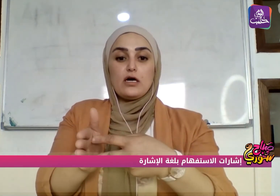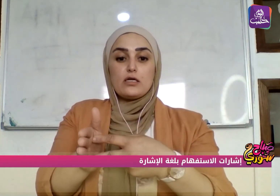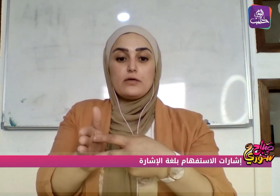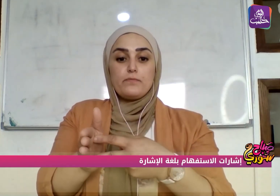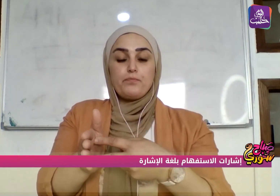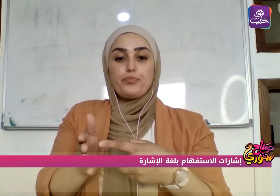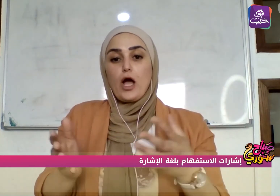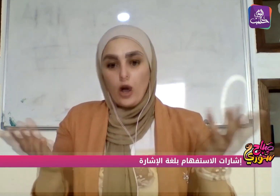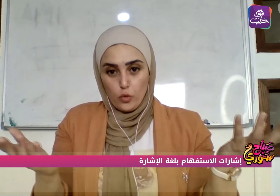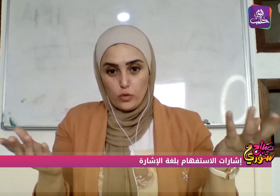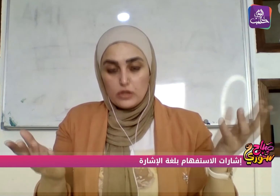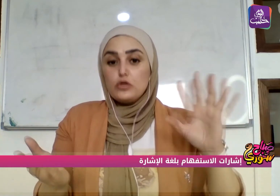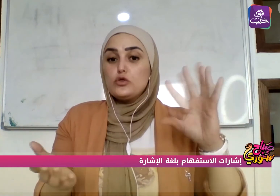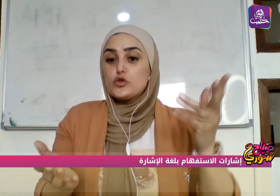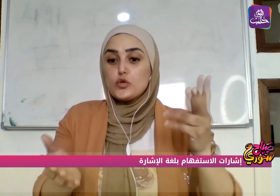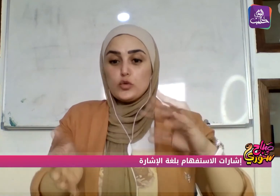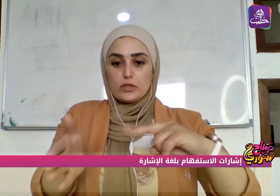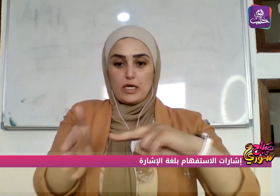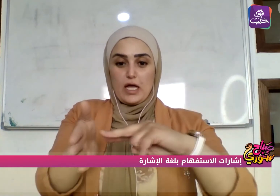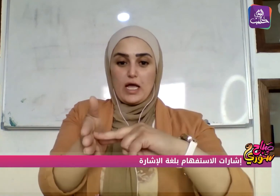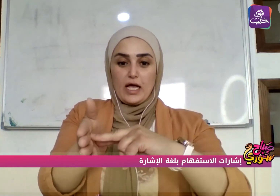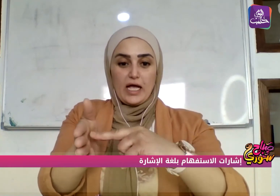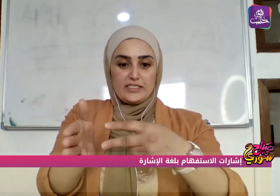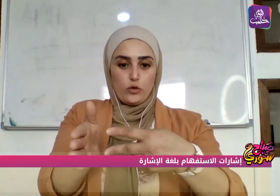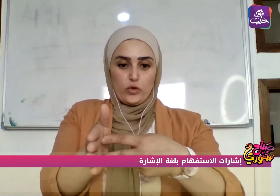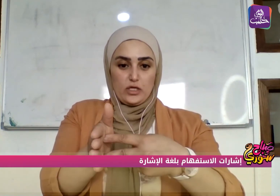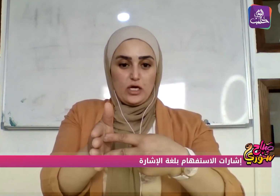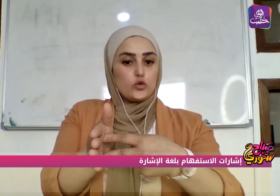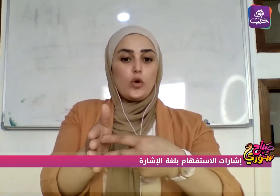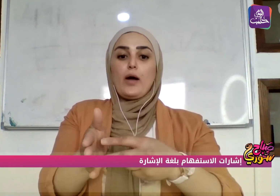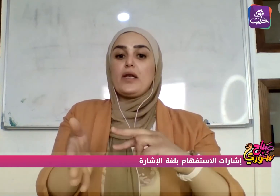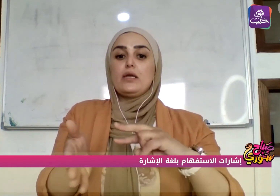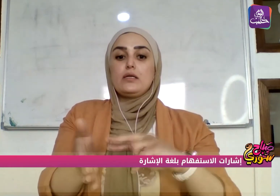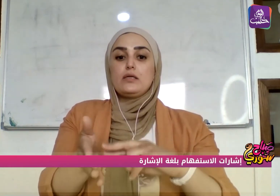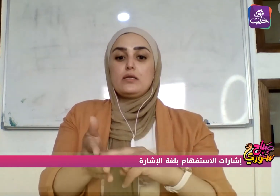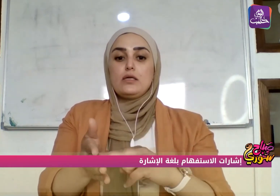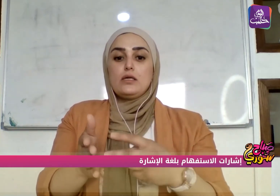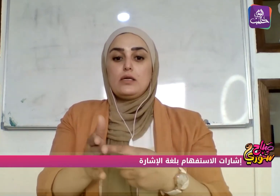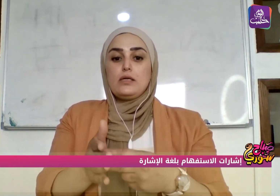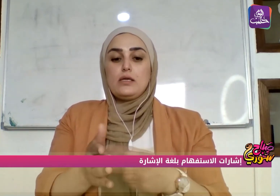صار او شو اسوي او شو اعمل،